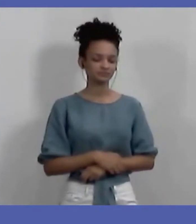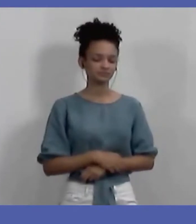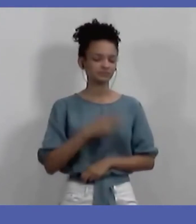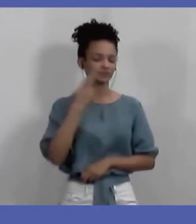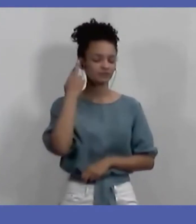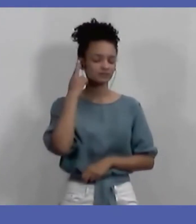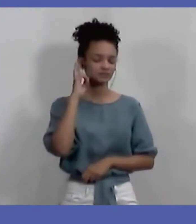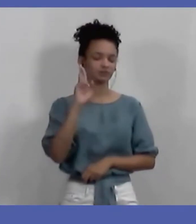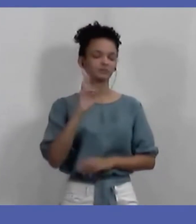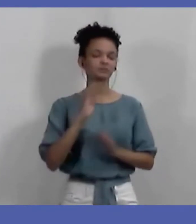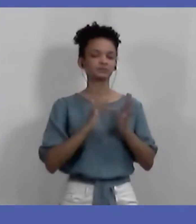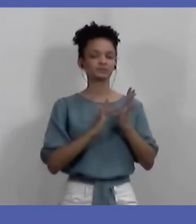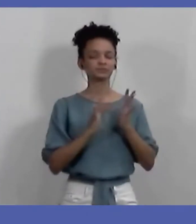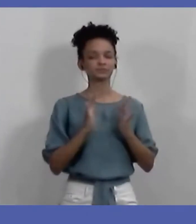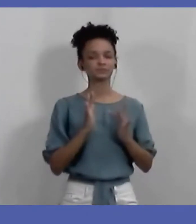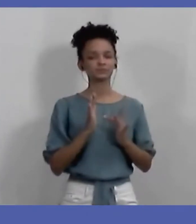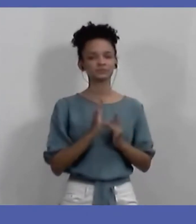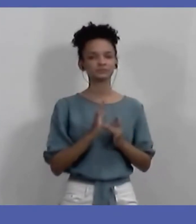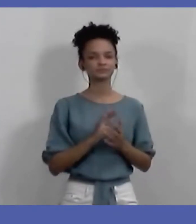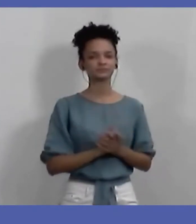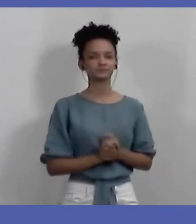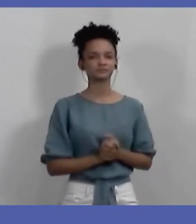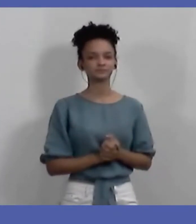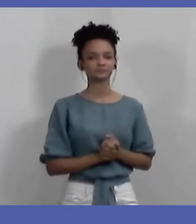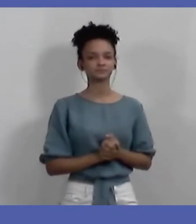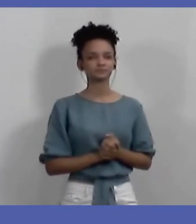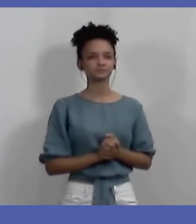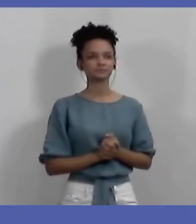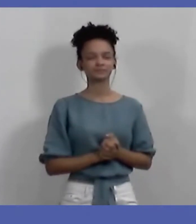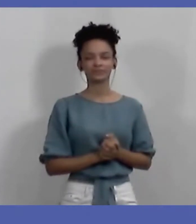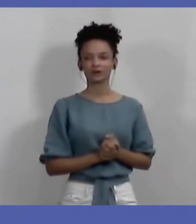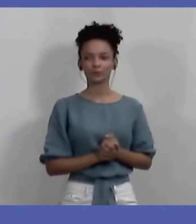Senhor Jesus. Comportor?